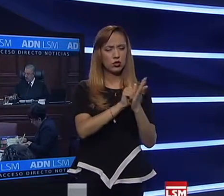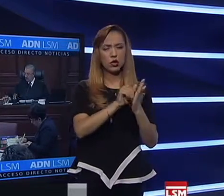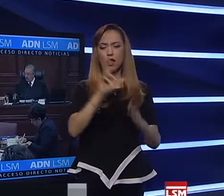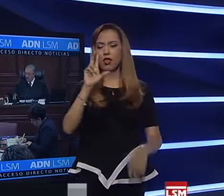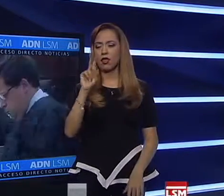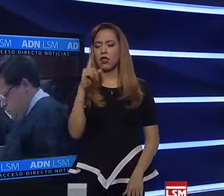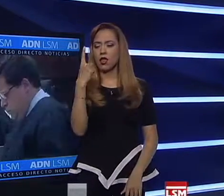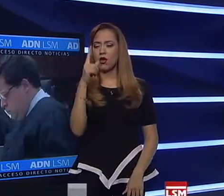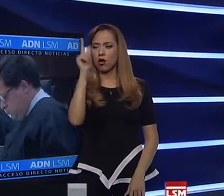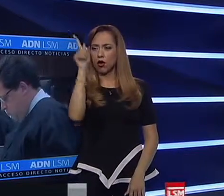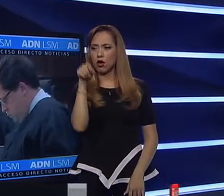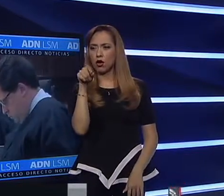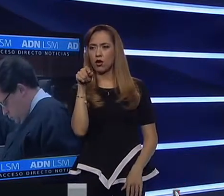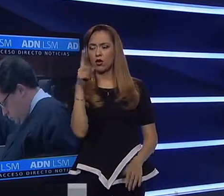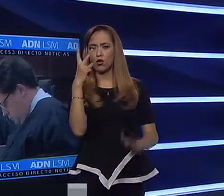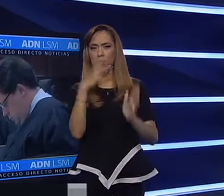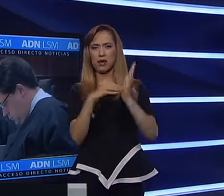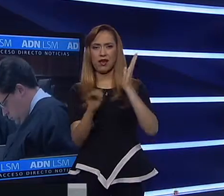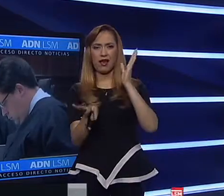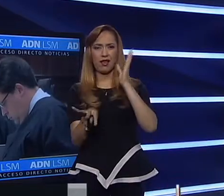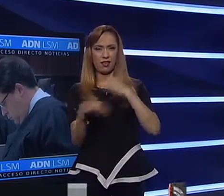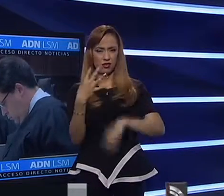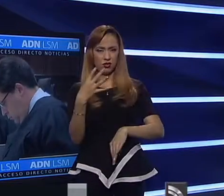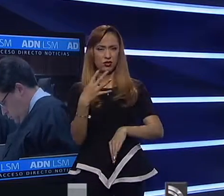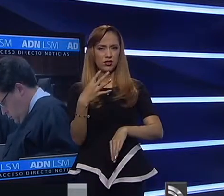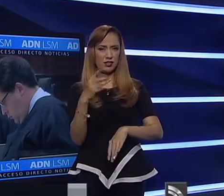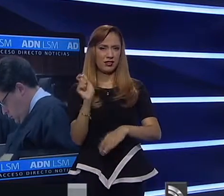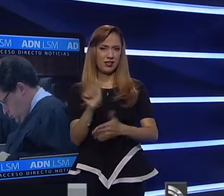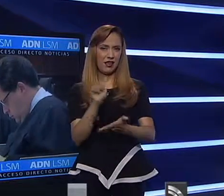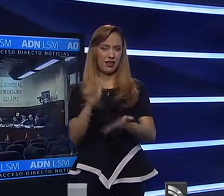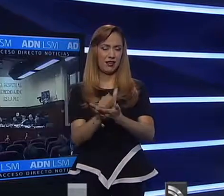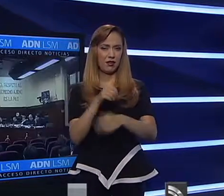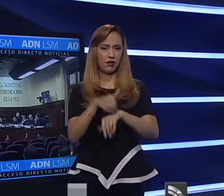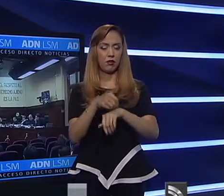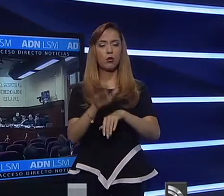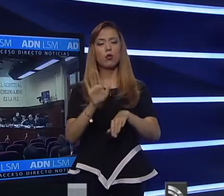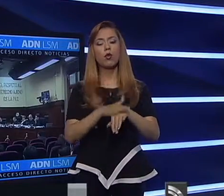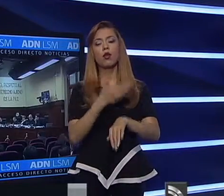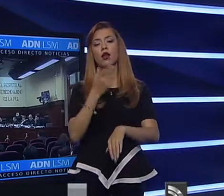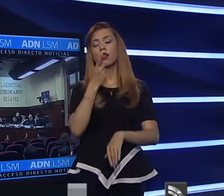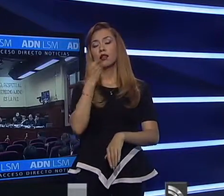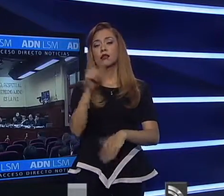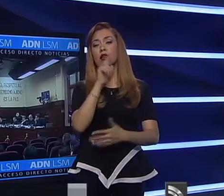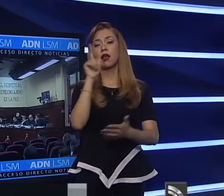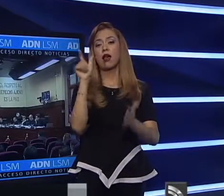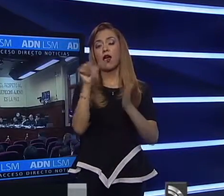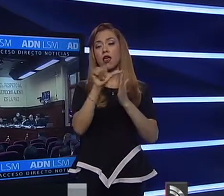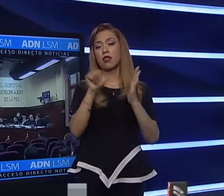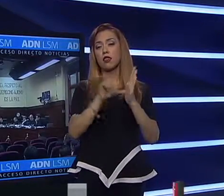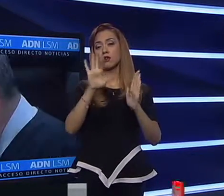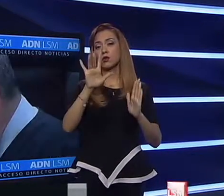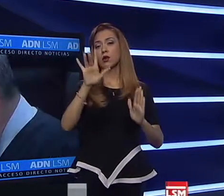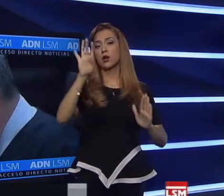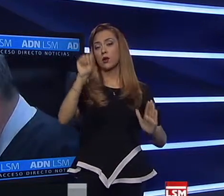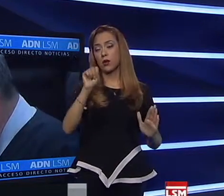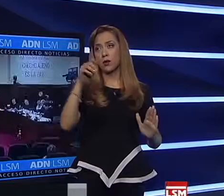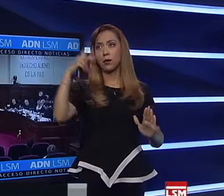31/2014, en la que se declaró la invalidez del artículo 59 de la Ley Orgánica Municipal del Estado de Oaxaca, que preveía la